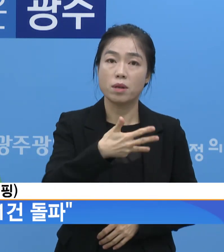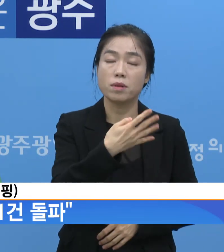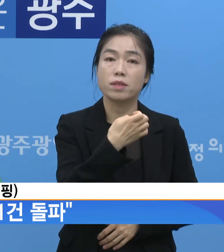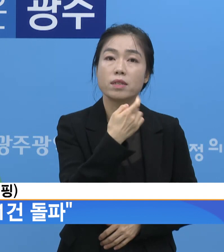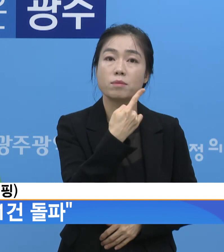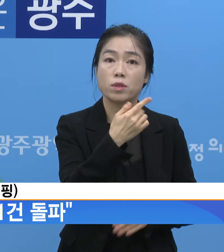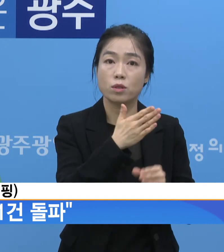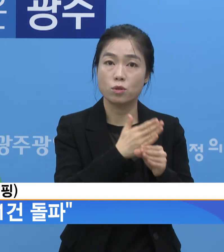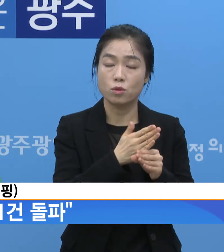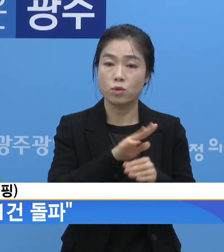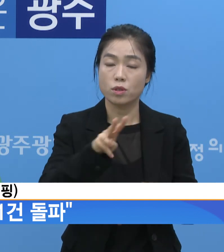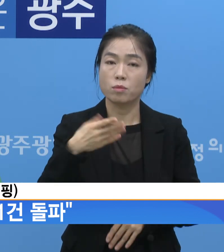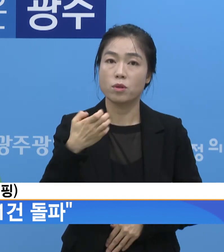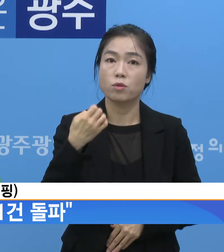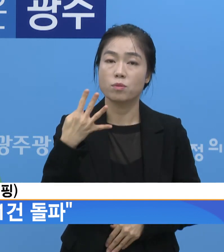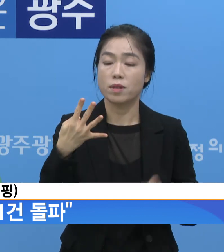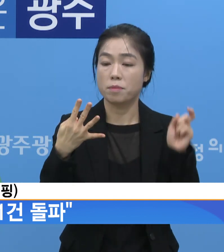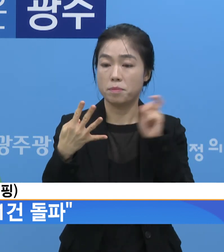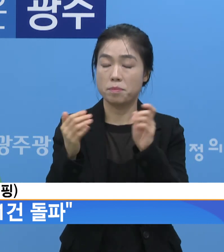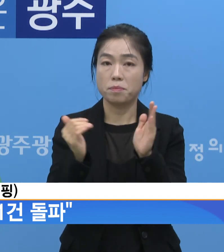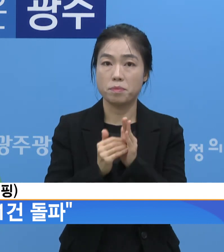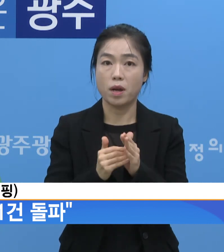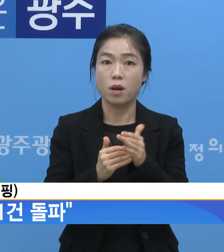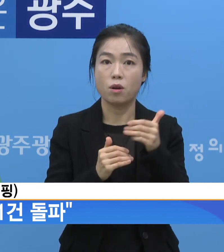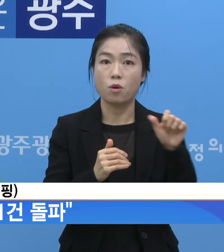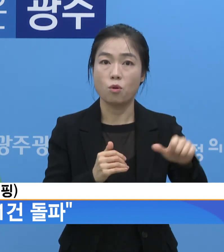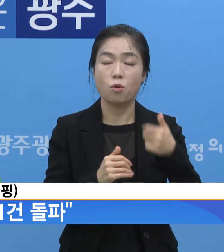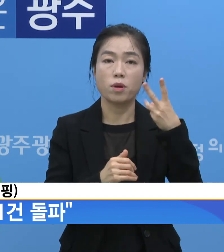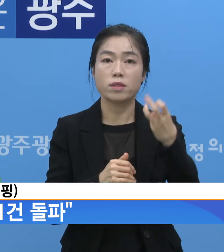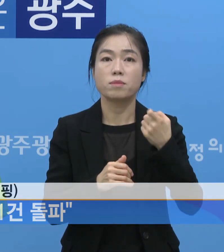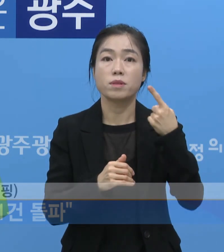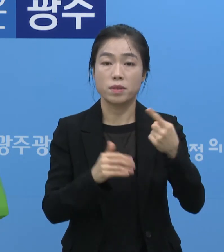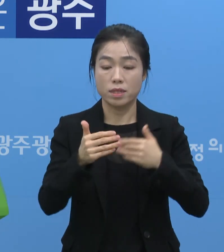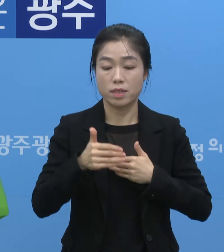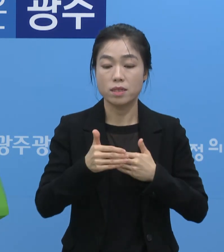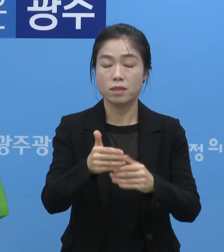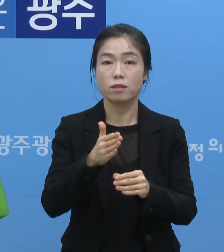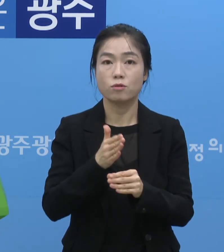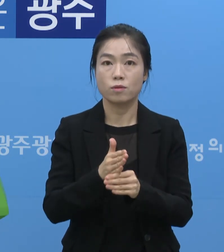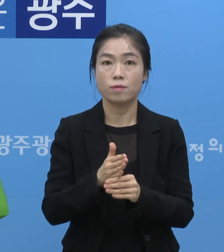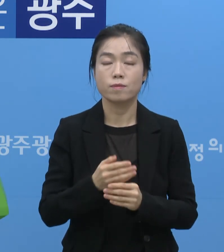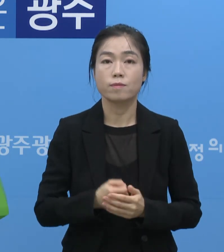중 394건 양성으로 531건 진행 중입니다.